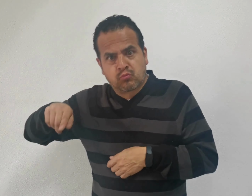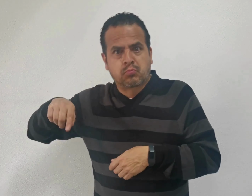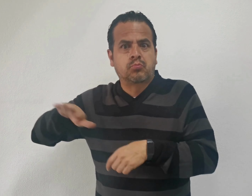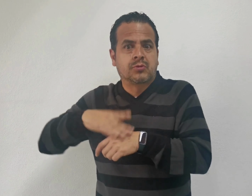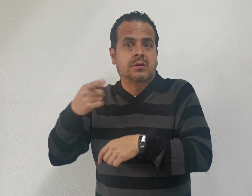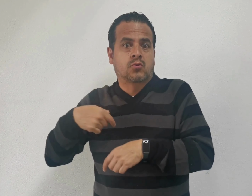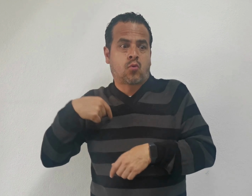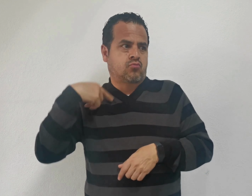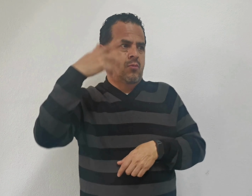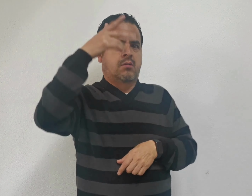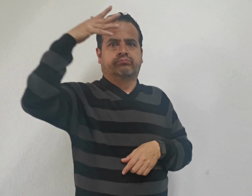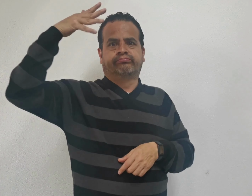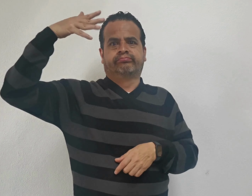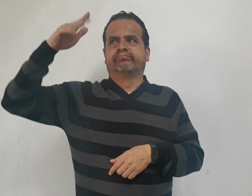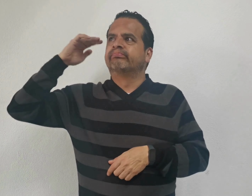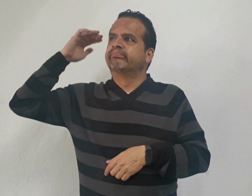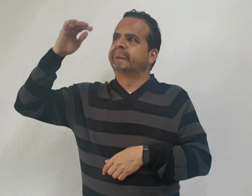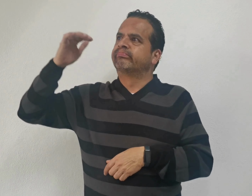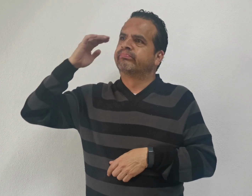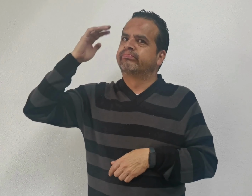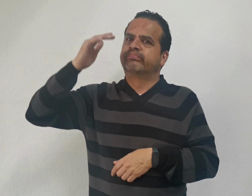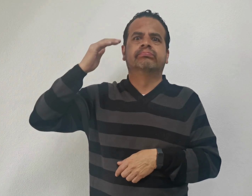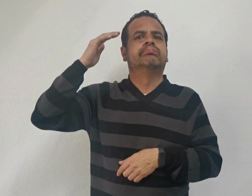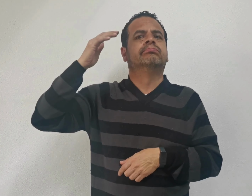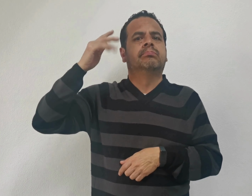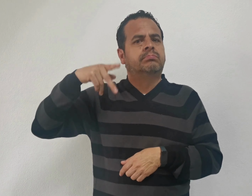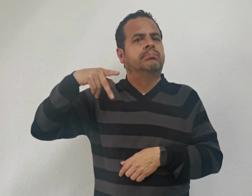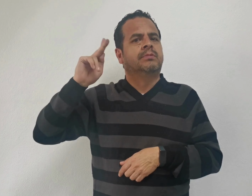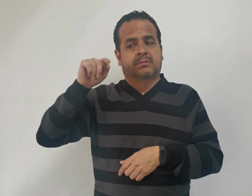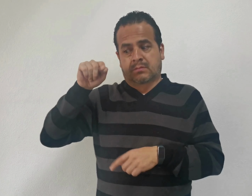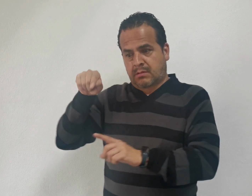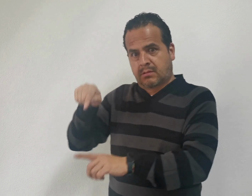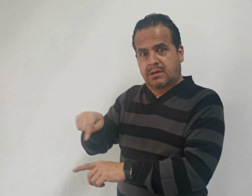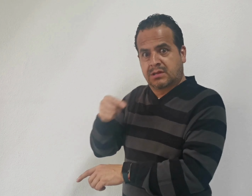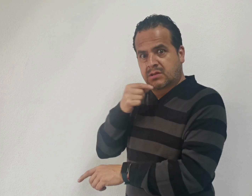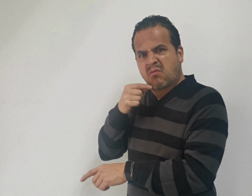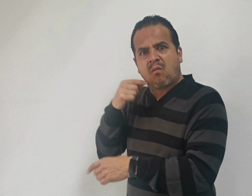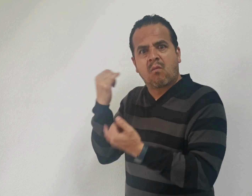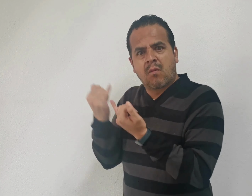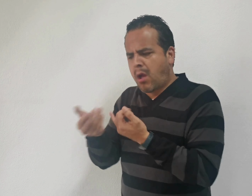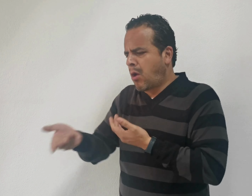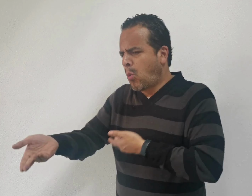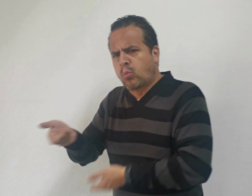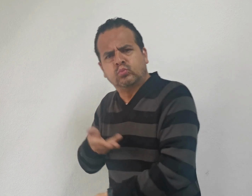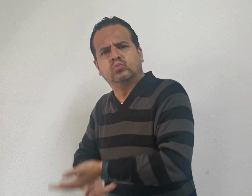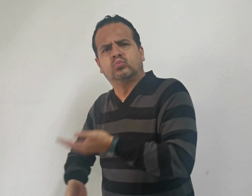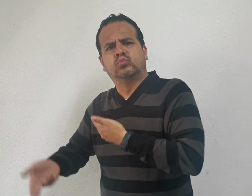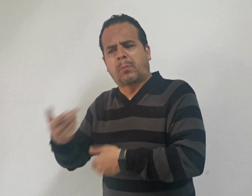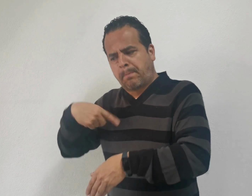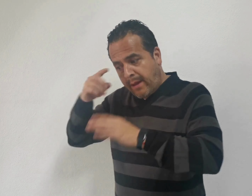esta reflexión del año sino podamos compartir eso con los niños Para irles enseñando también este tipo de